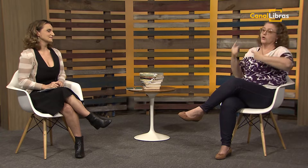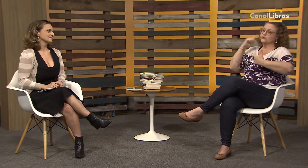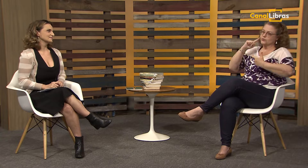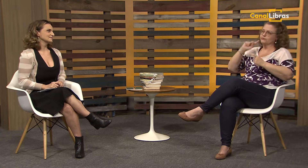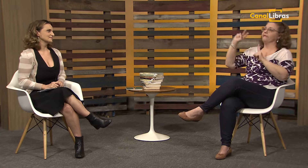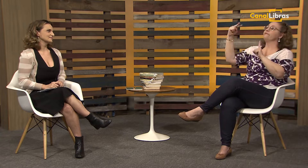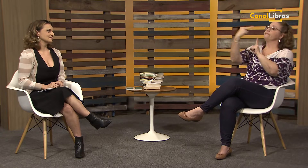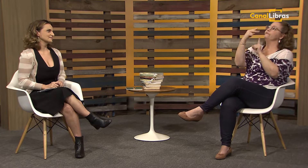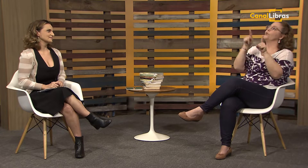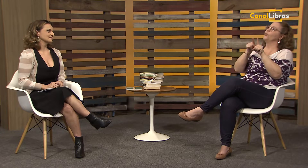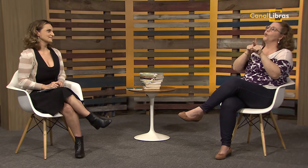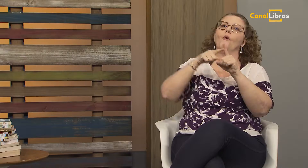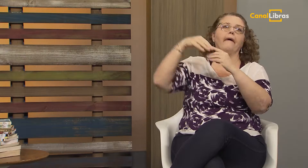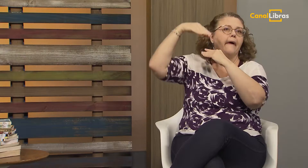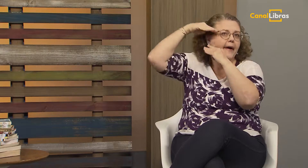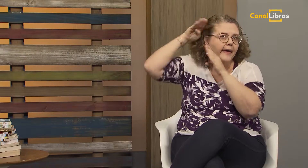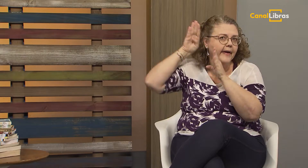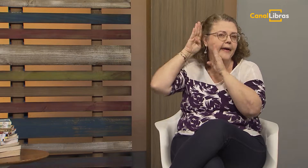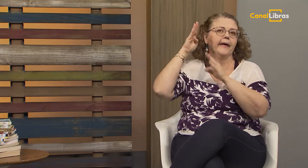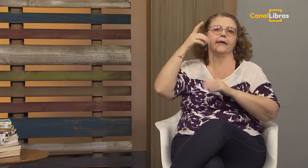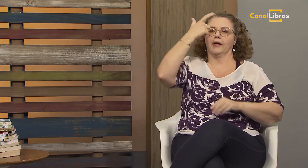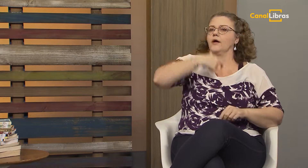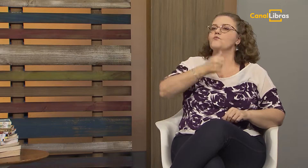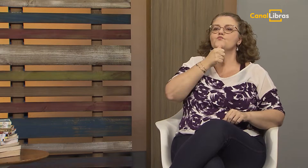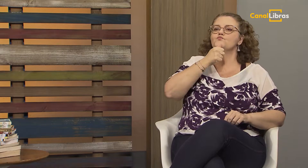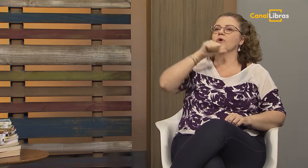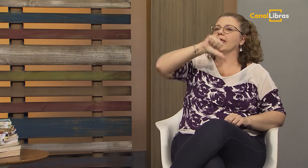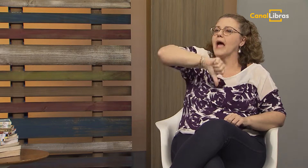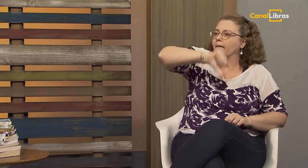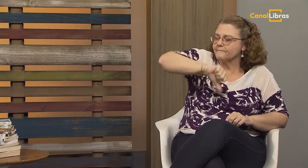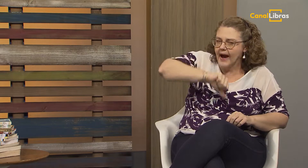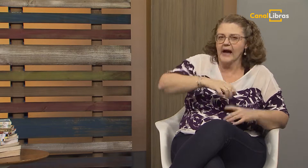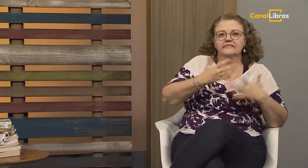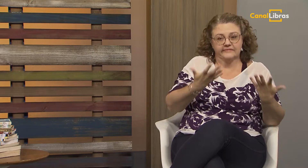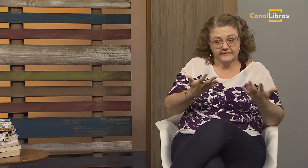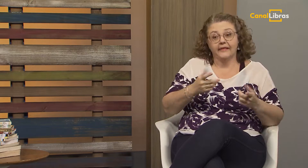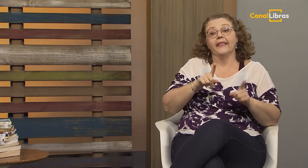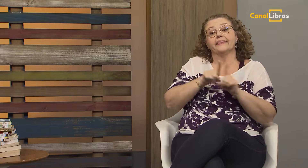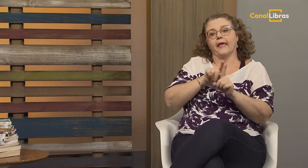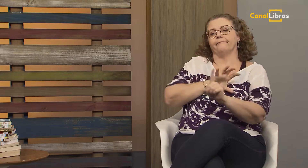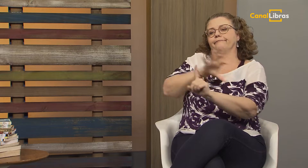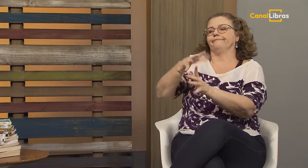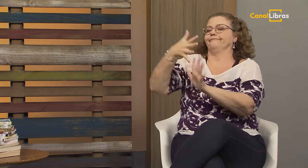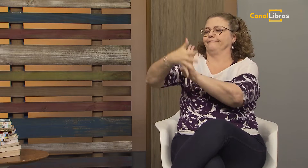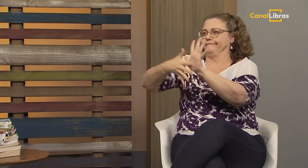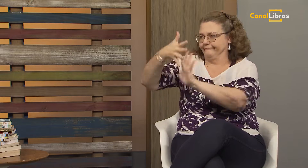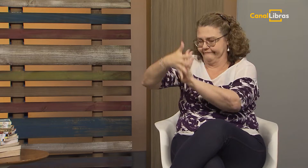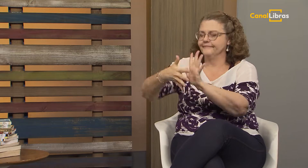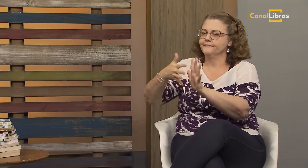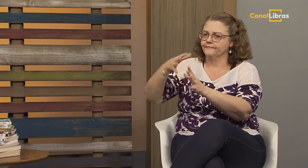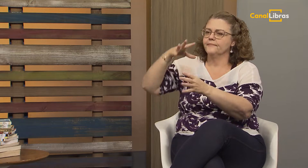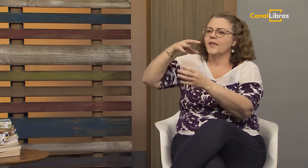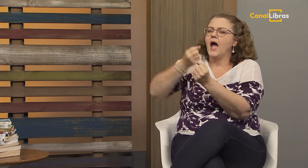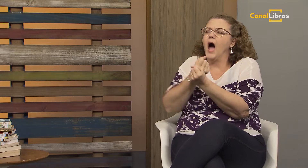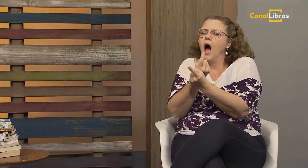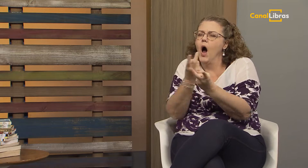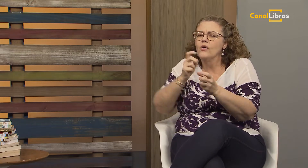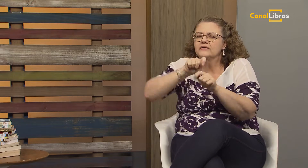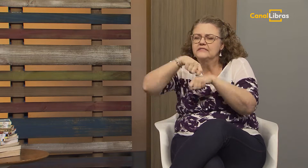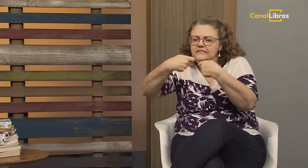da incapacidade. Então, o preconceito linguístico quanto à língua de sinais também é um fator que influencia essas variações.